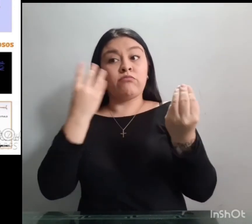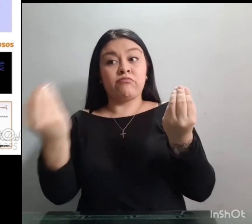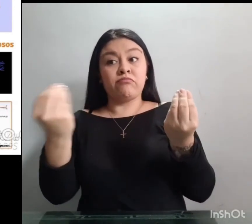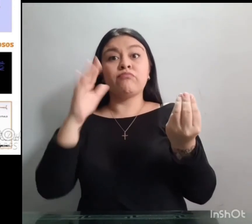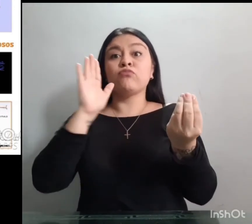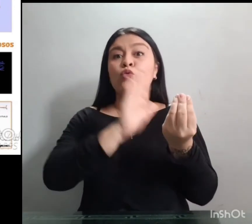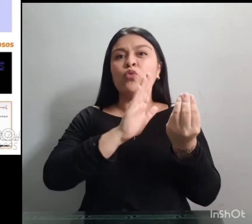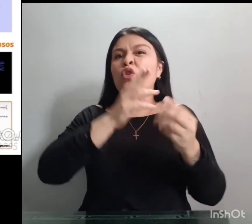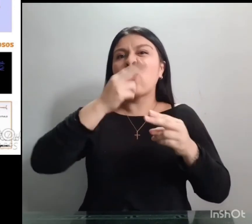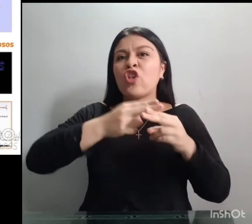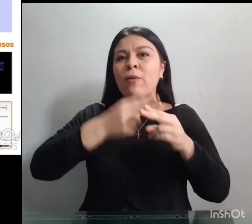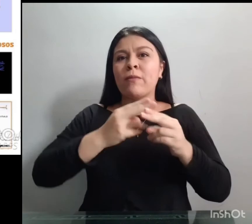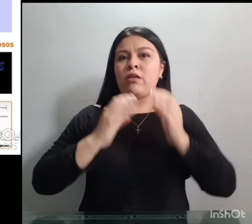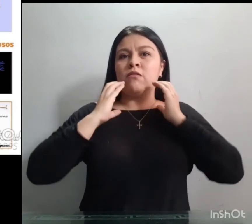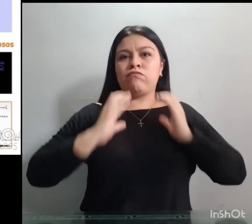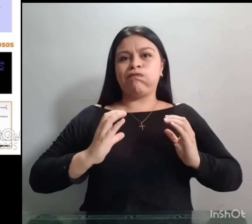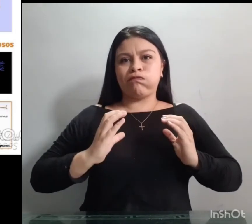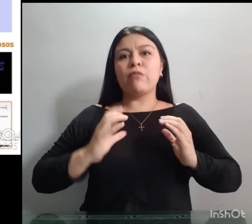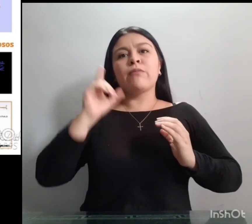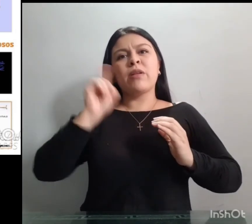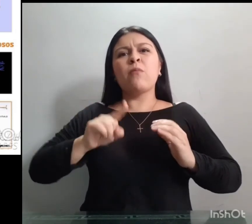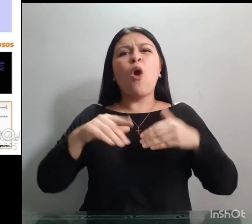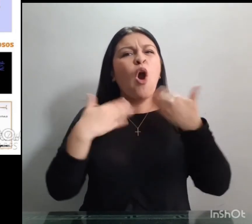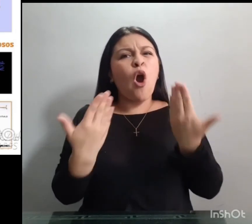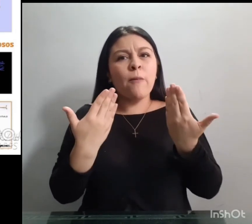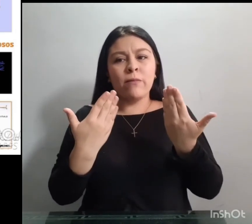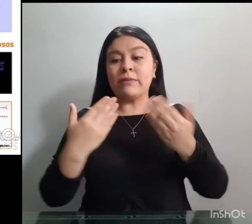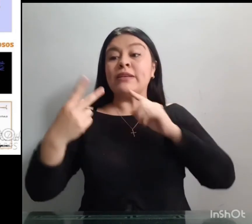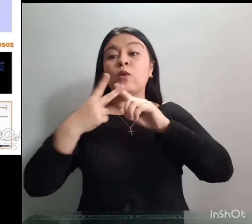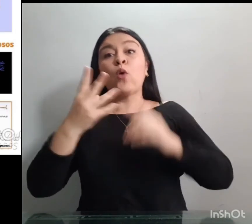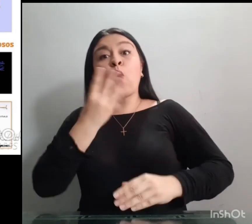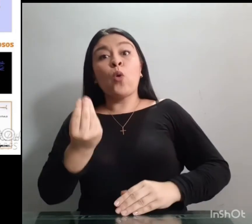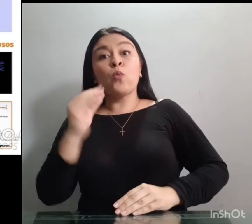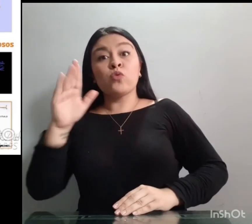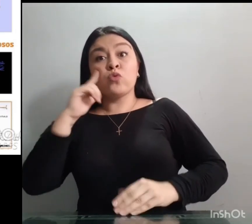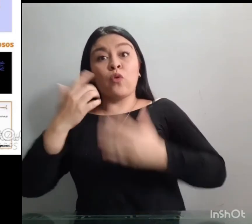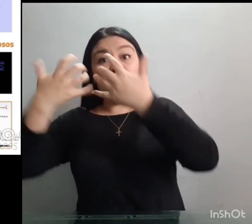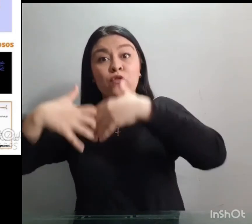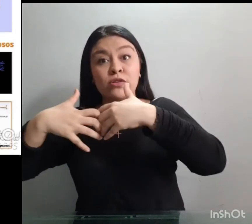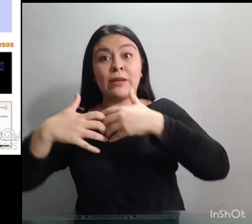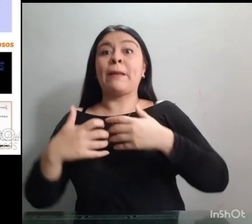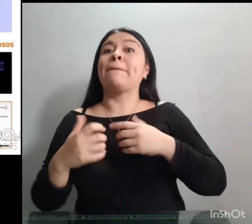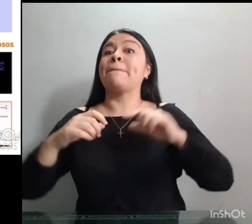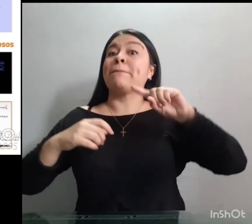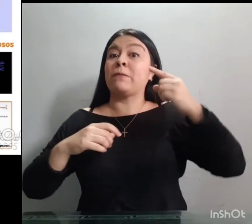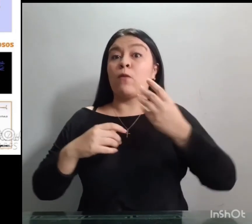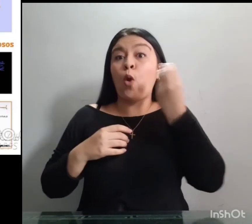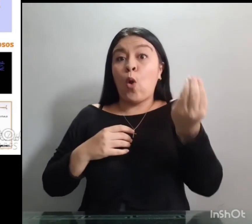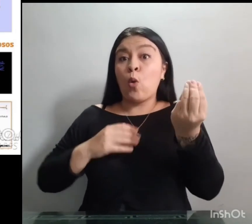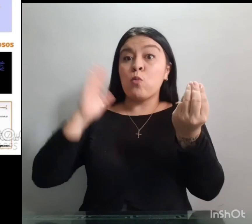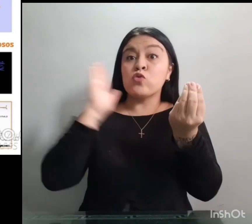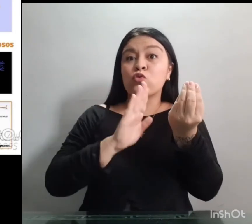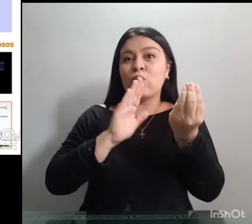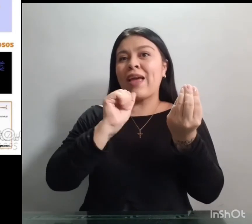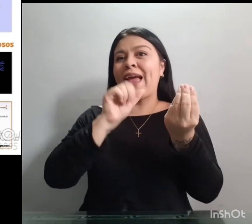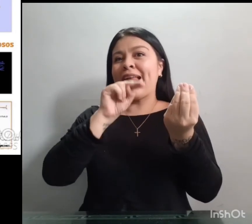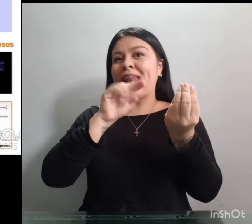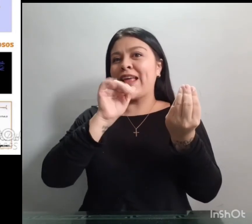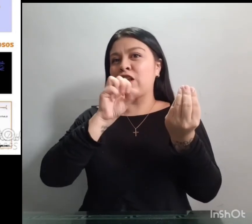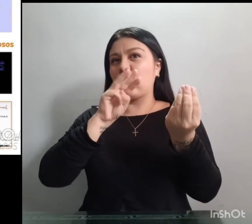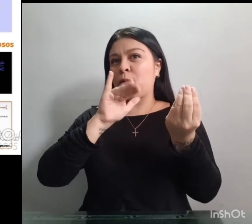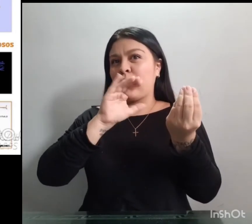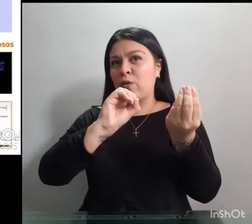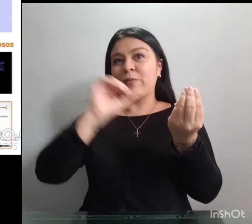el punto de vista funcional. La división anatómica corresponde al sistema nervioso central y al sistema